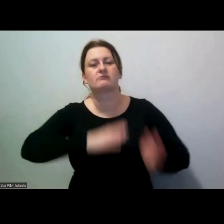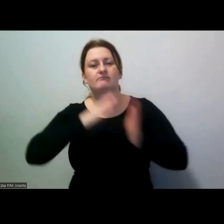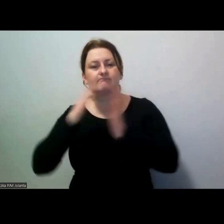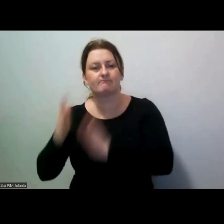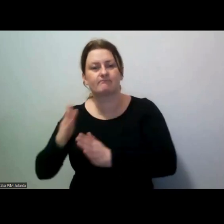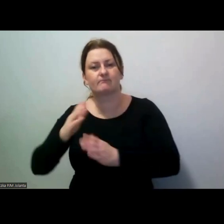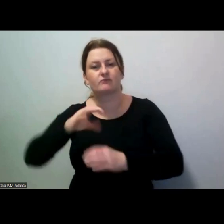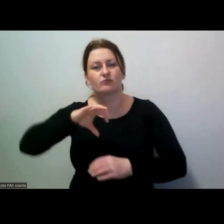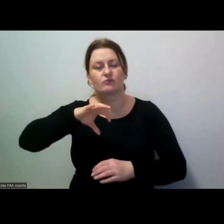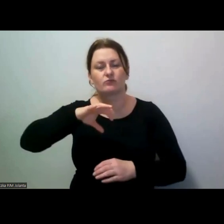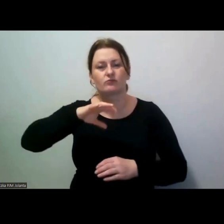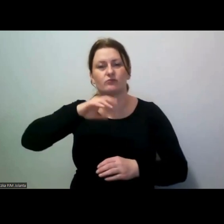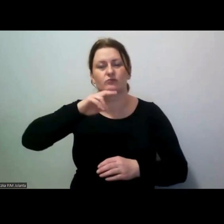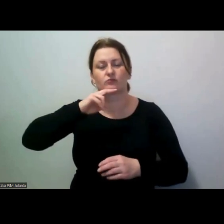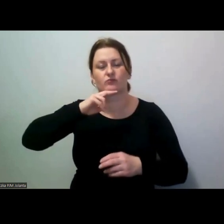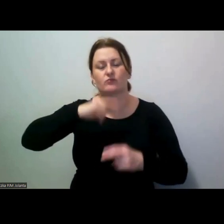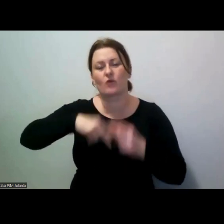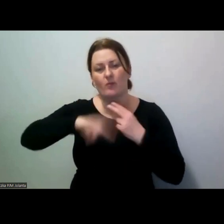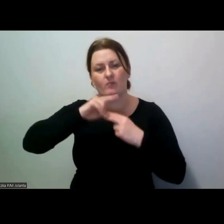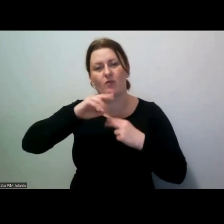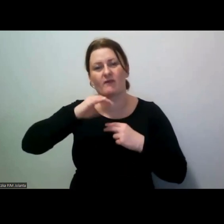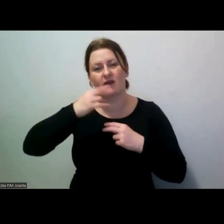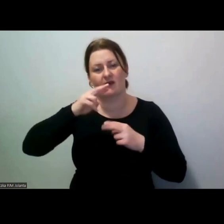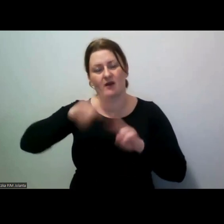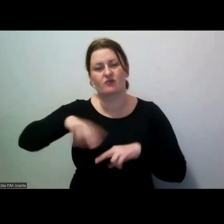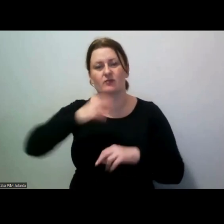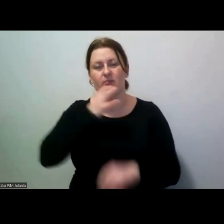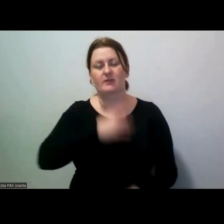kolejnych grup użytkowników, dobrze?